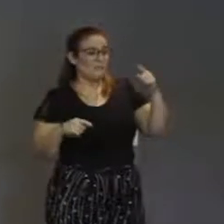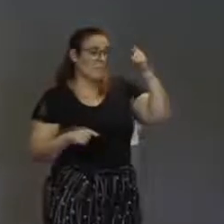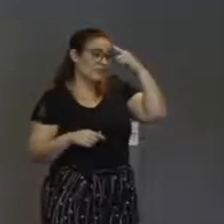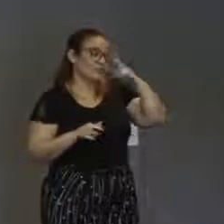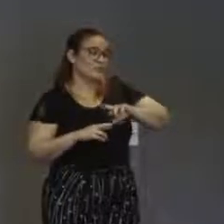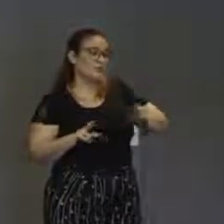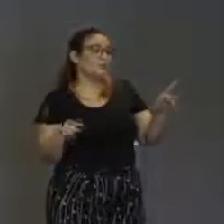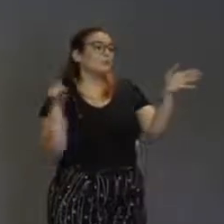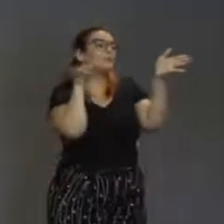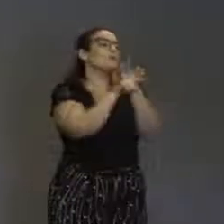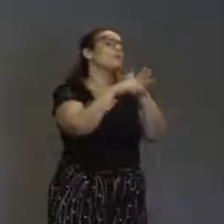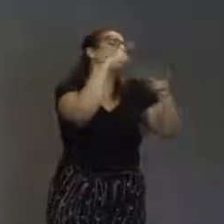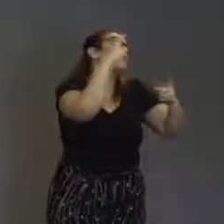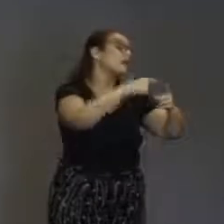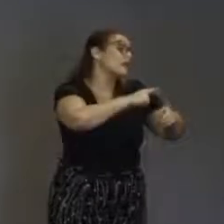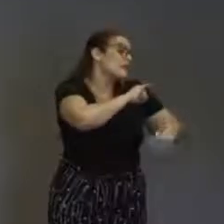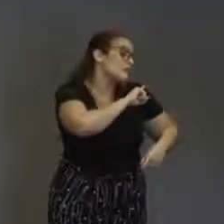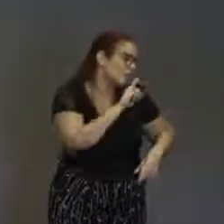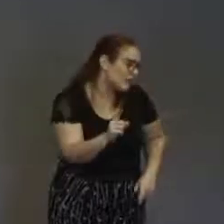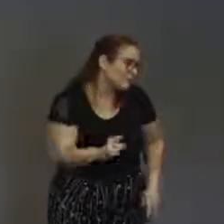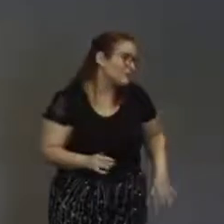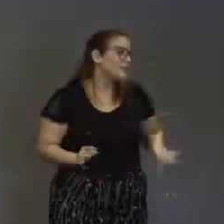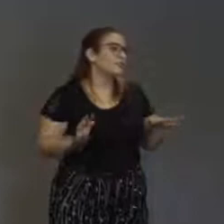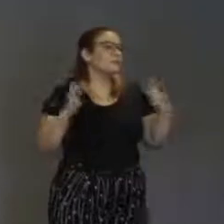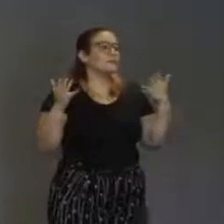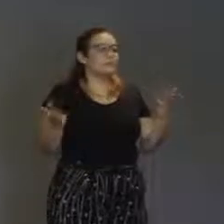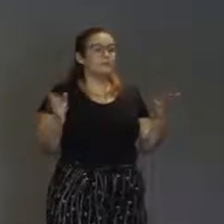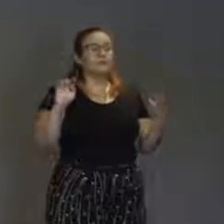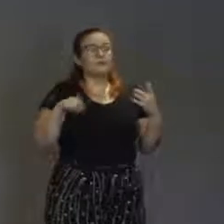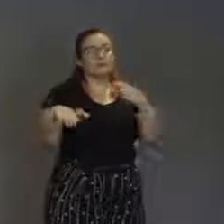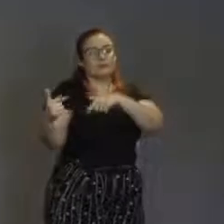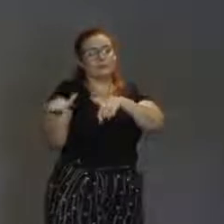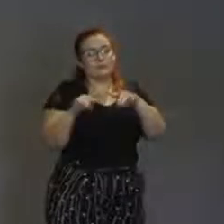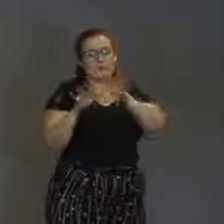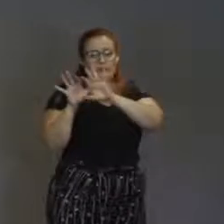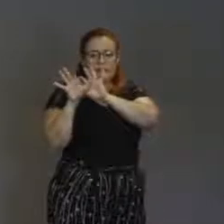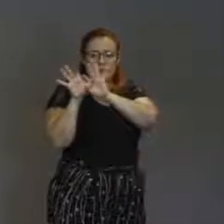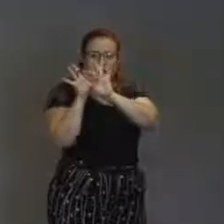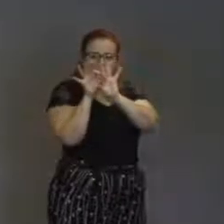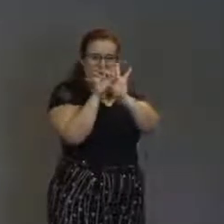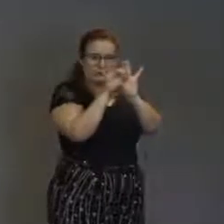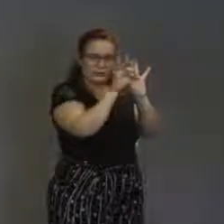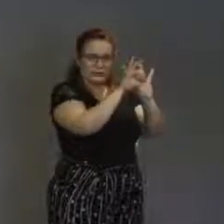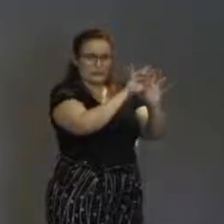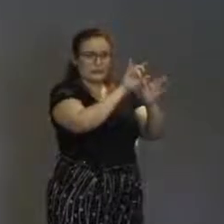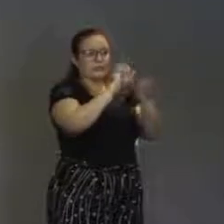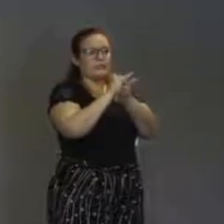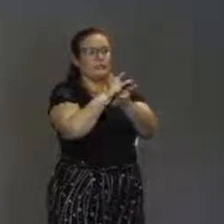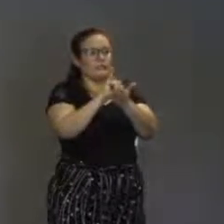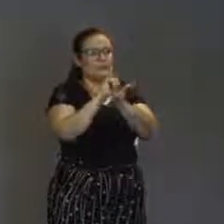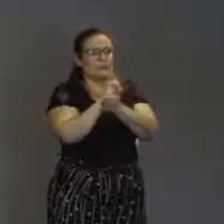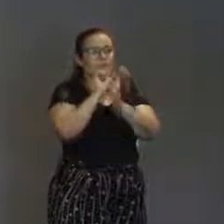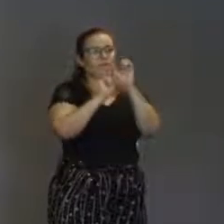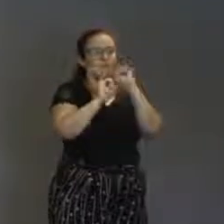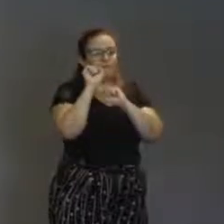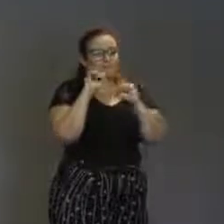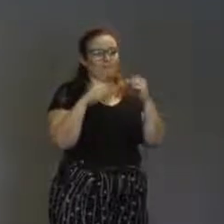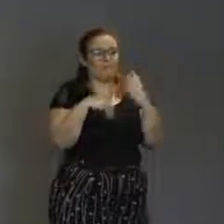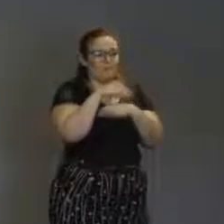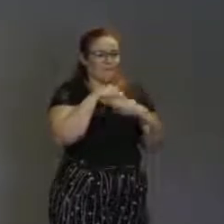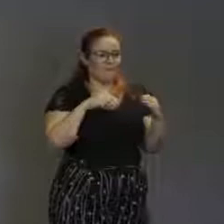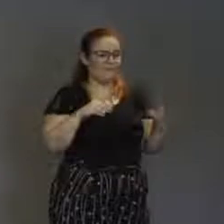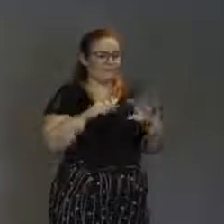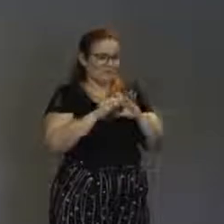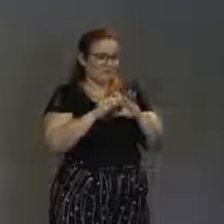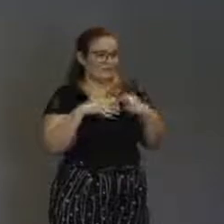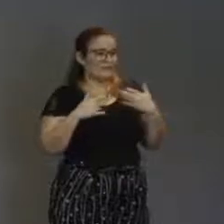que não. Então, acho que são vários papéis que se somam em possibilidades, unindo a estratégia, claro, das empresas, que têm resultados a entregar e têm